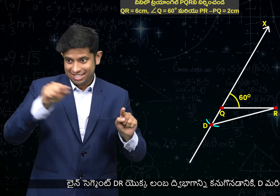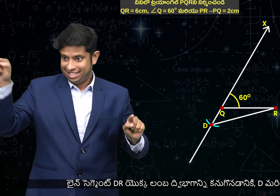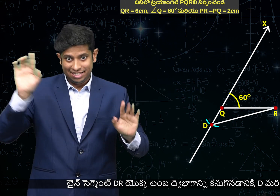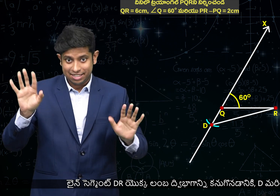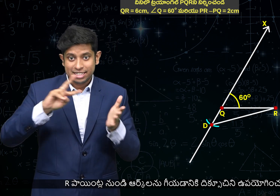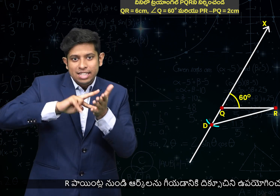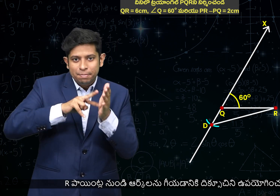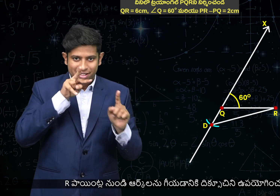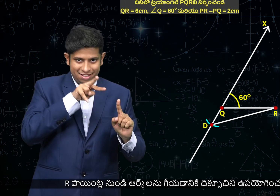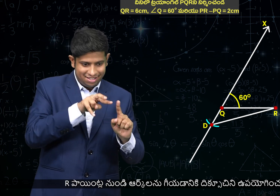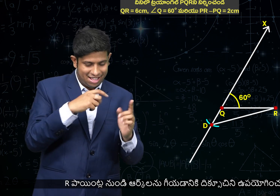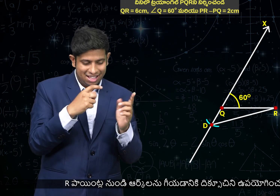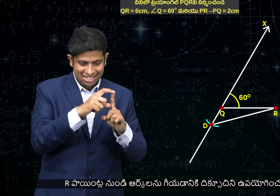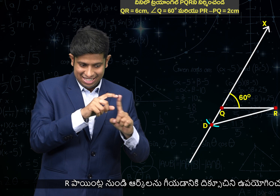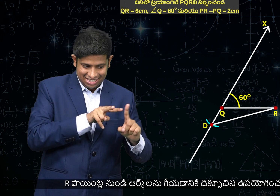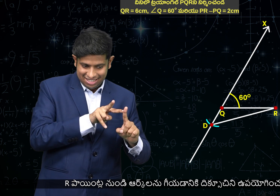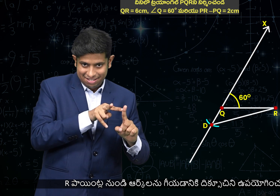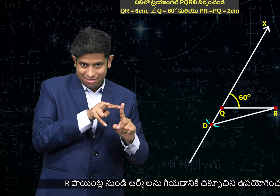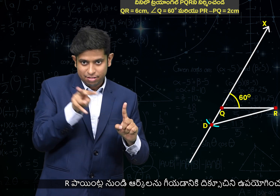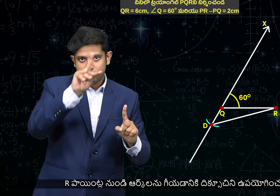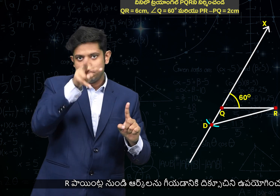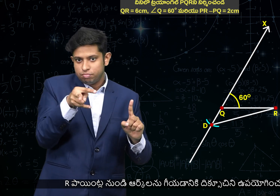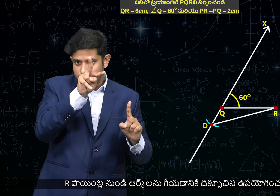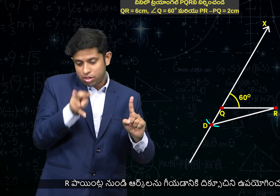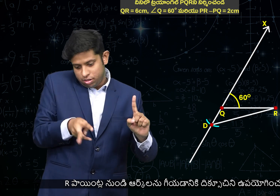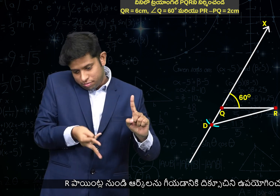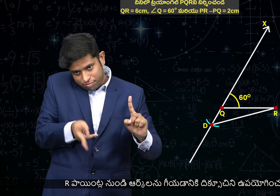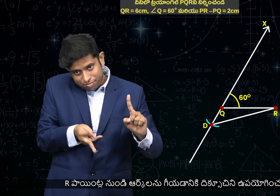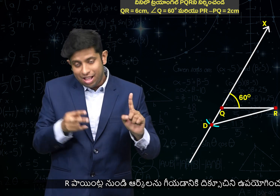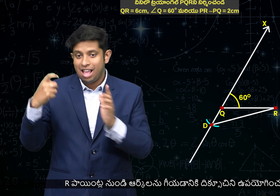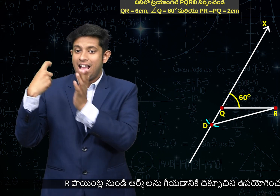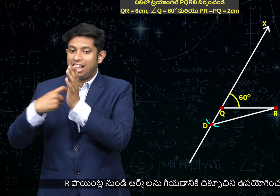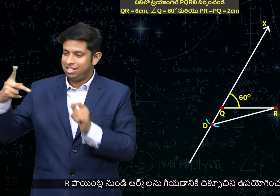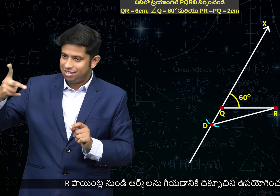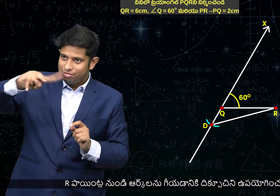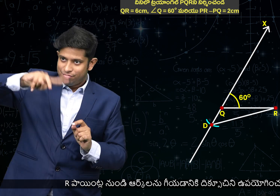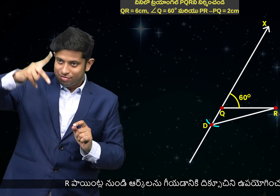మరియు R పాయింట్ల నుండి ఆర్క్లను గీయడానికి దిక్సూచిని ఉపయోగించండి.